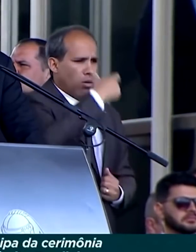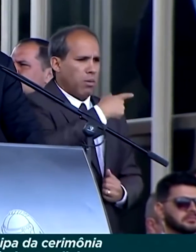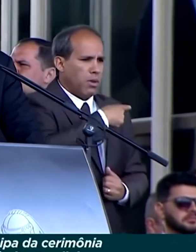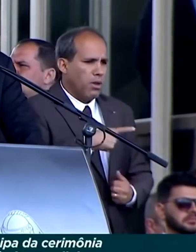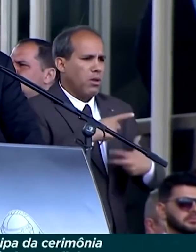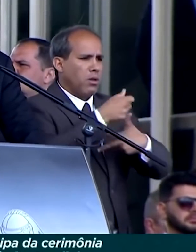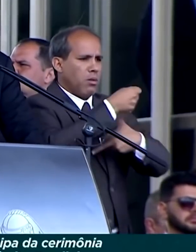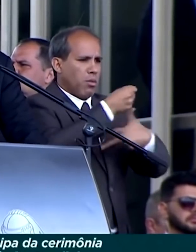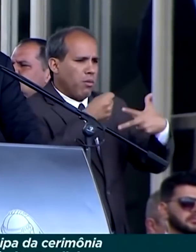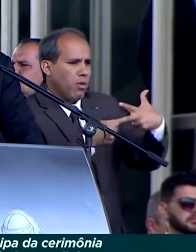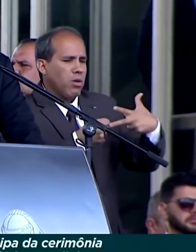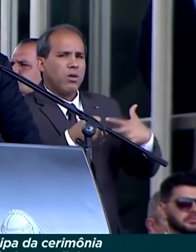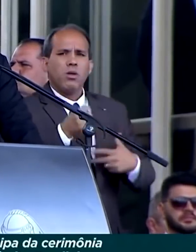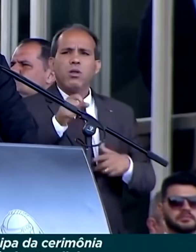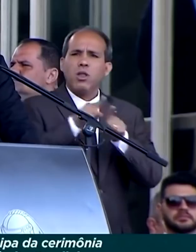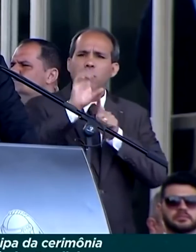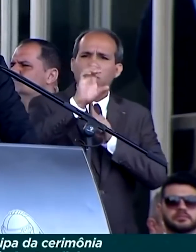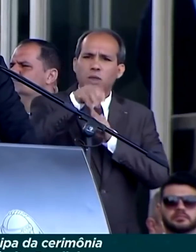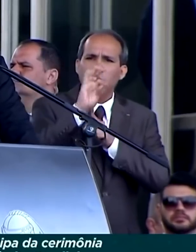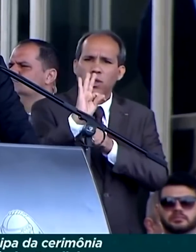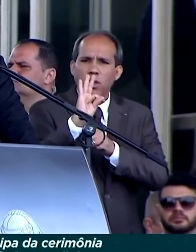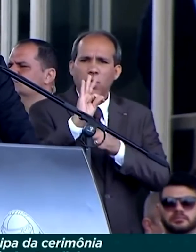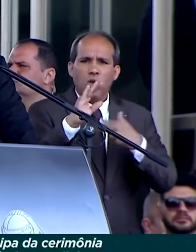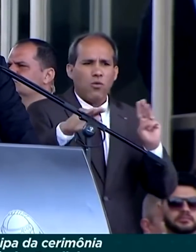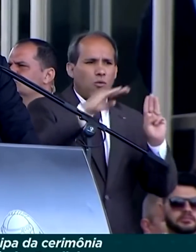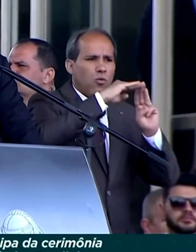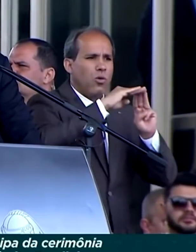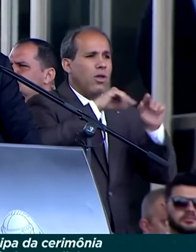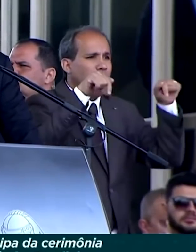poderes, comandantes de força, aqui,